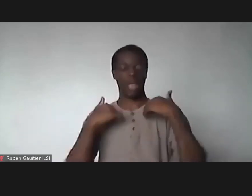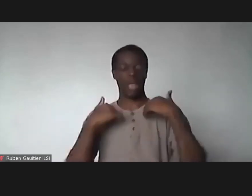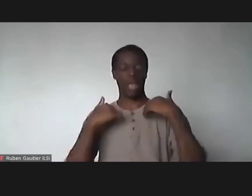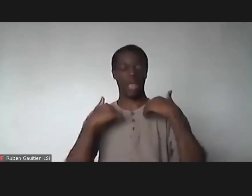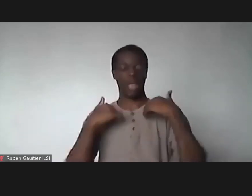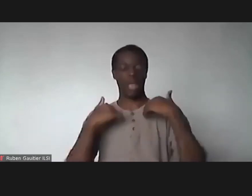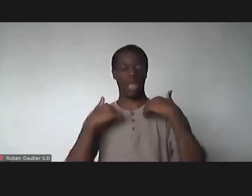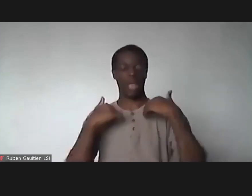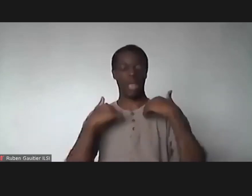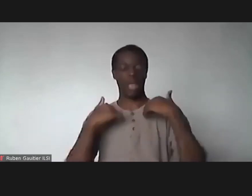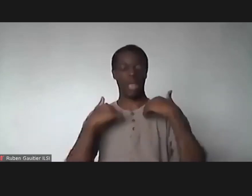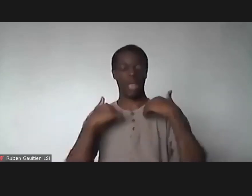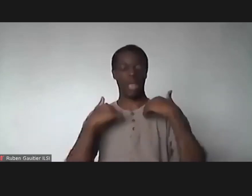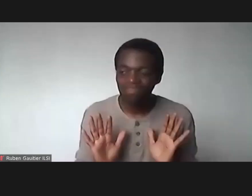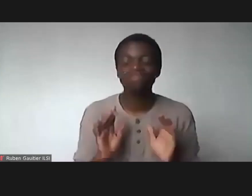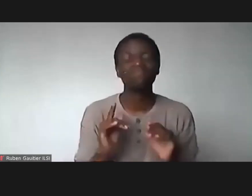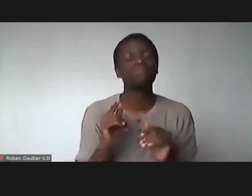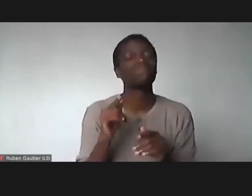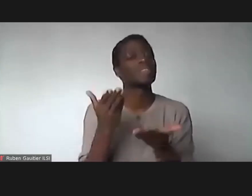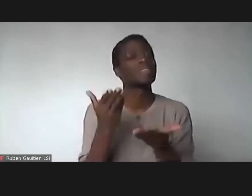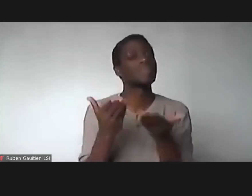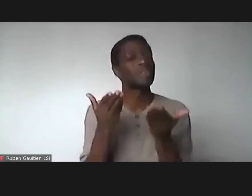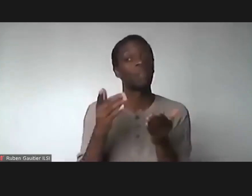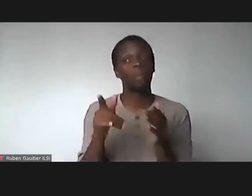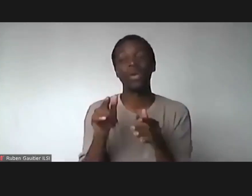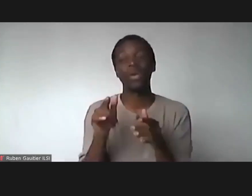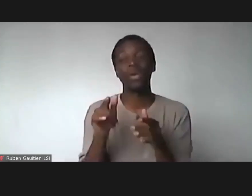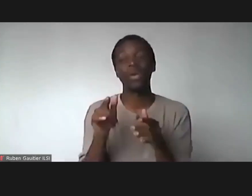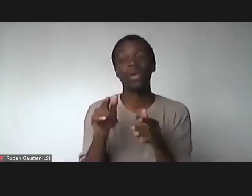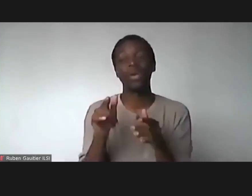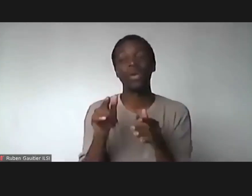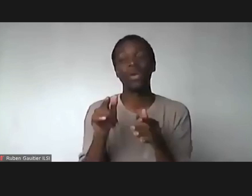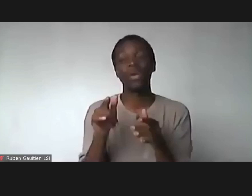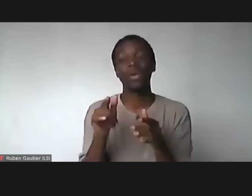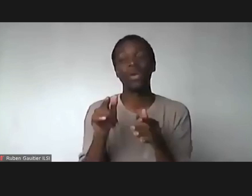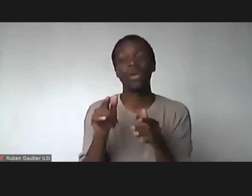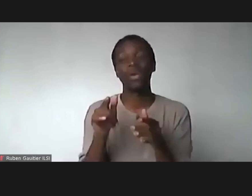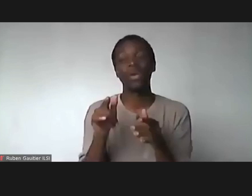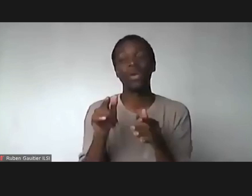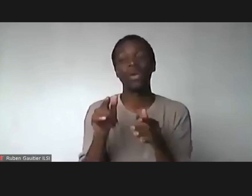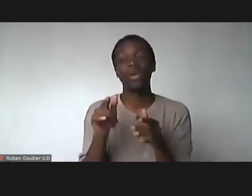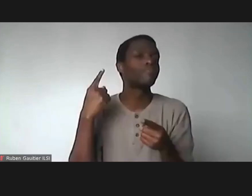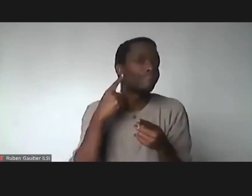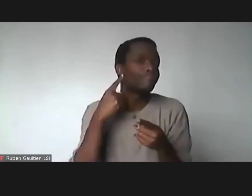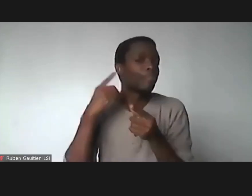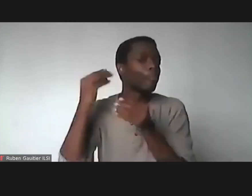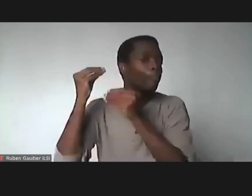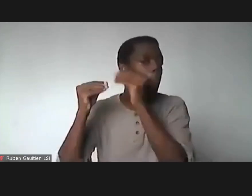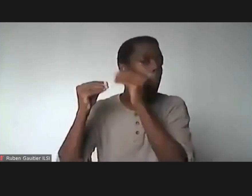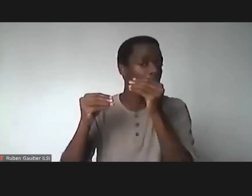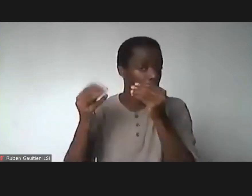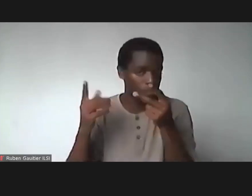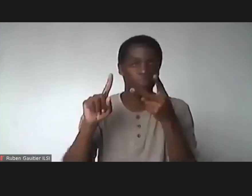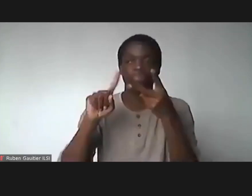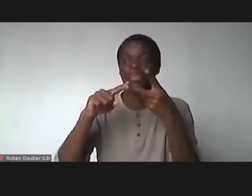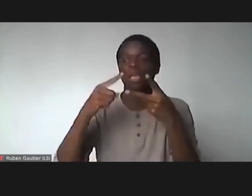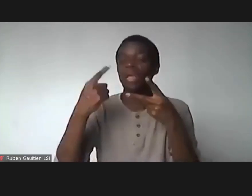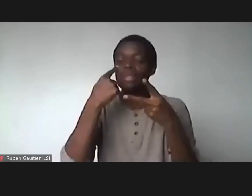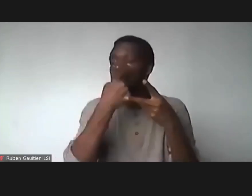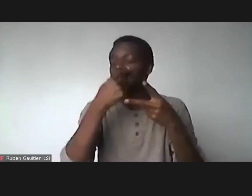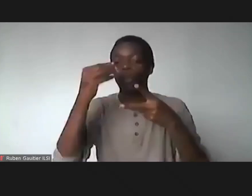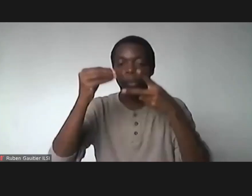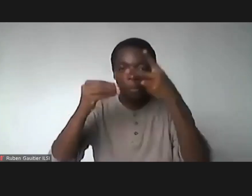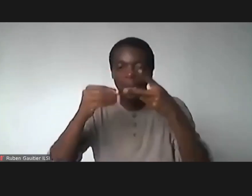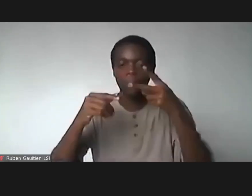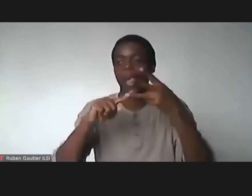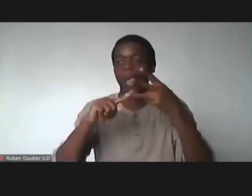mucha dificultad en la parte visual, en la parte auditiva y también de repente en la parte motriz y podrías decir, bueno, tiene discapacidad